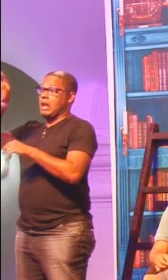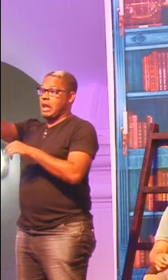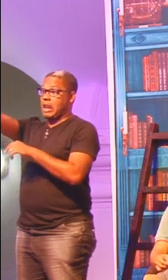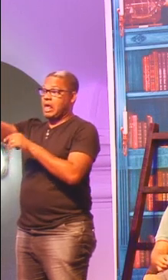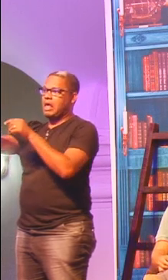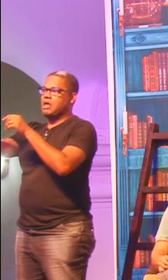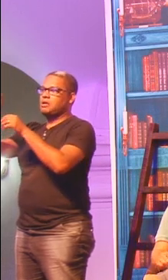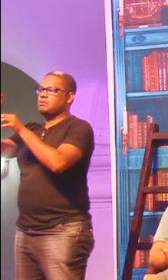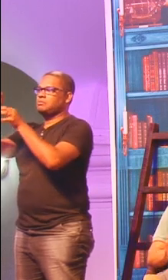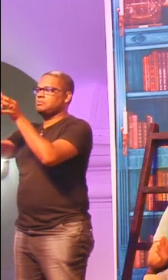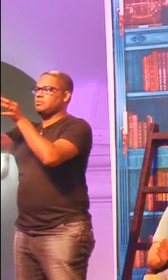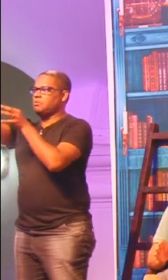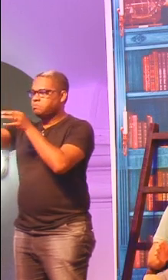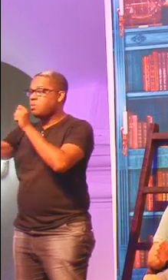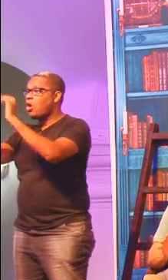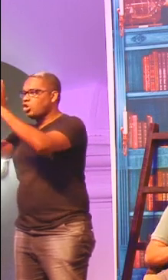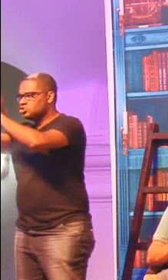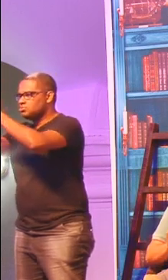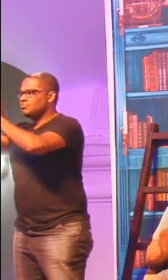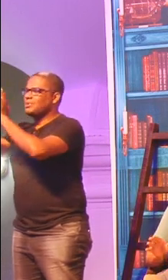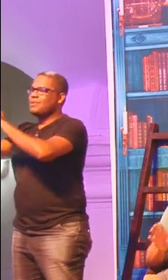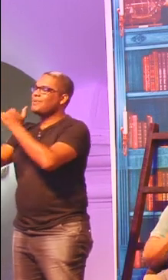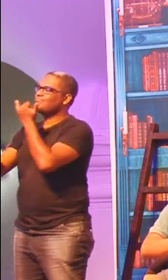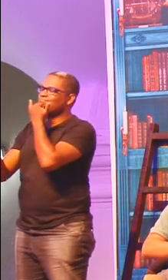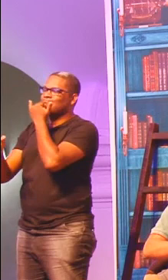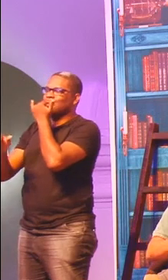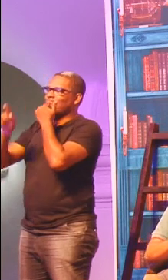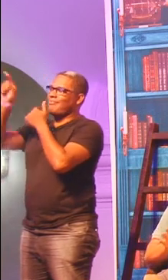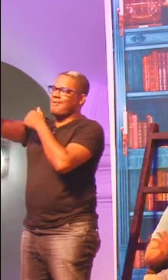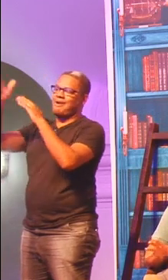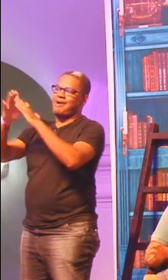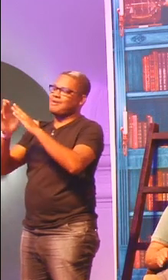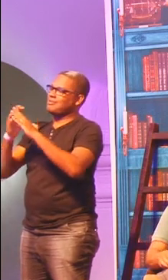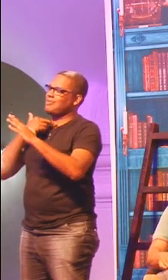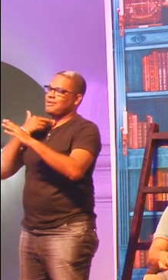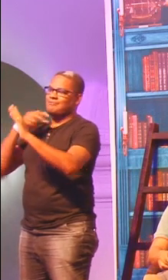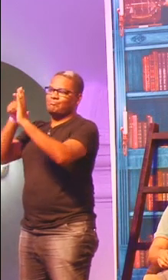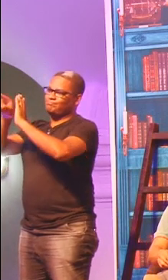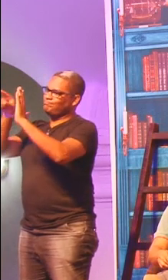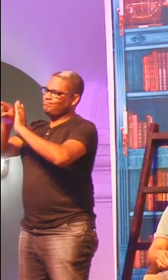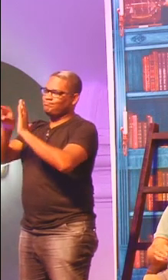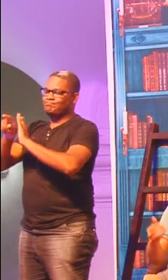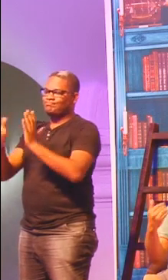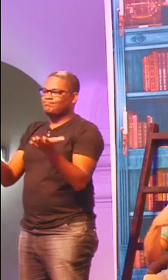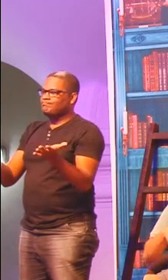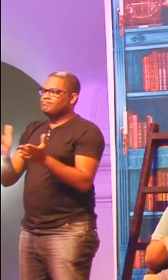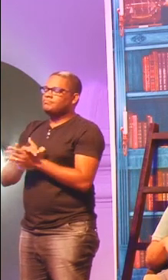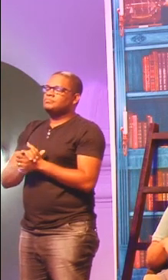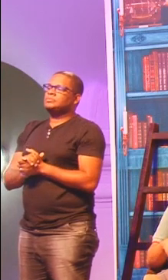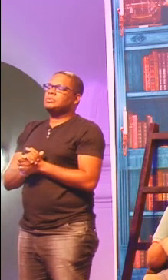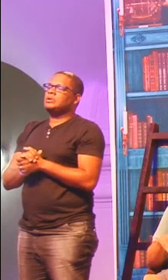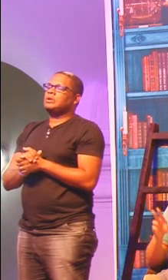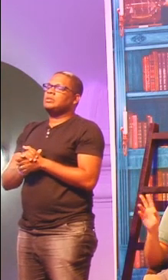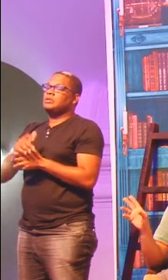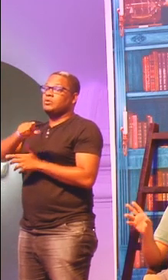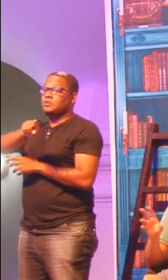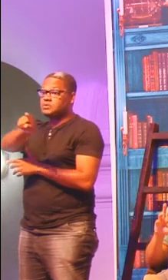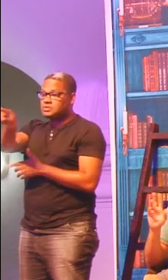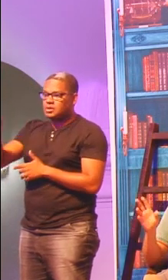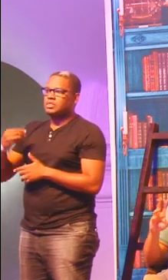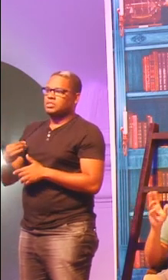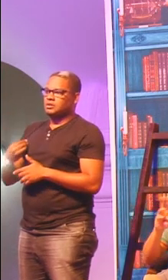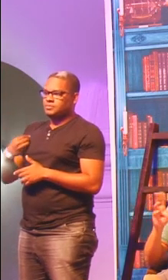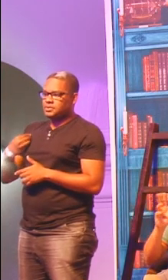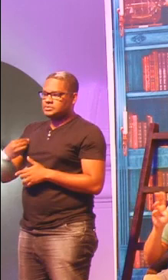eu recebi aqui um aviso de que não, de que as pessoas que estão acompanhando online não poderão fazer perguntas. Então, para os presentes, tem